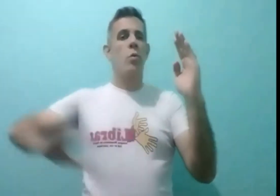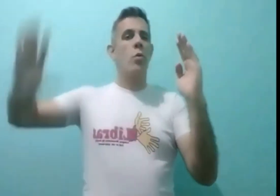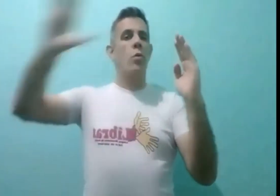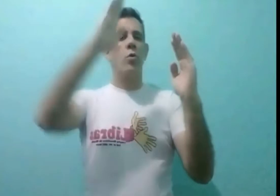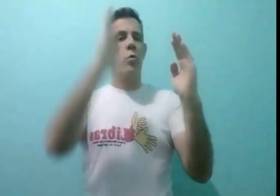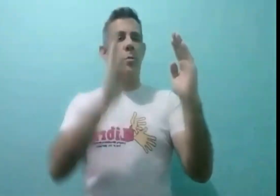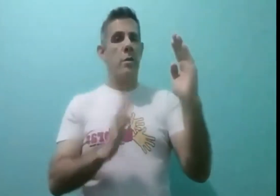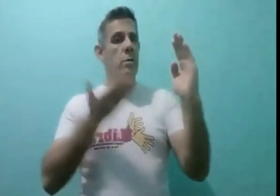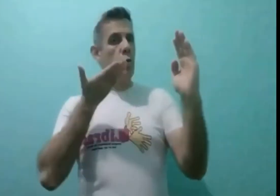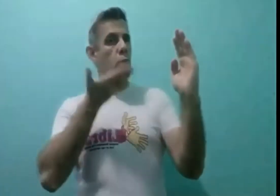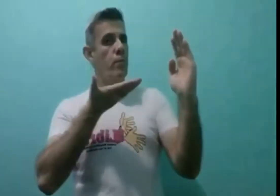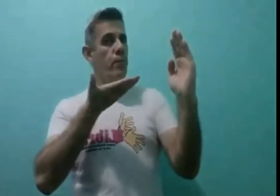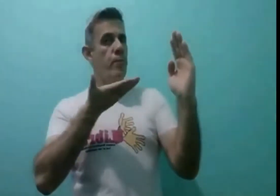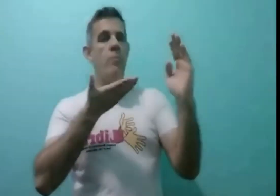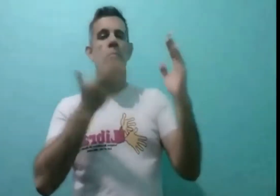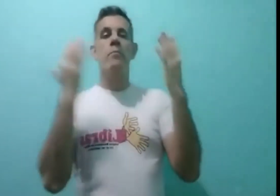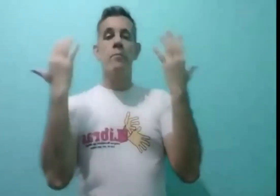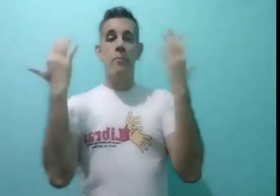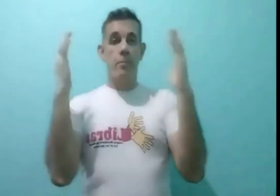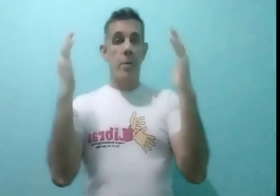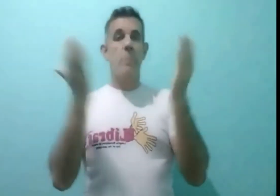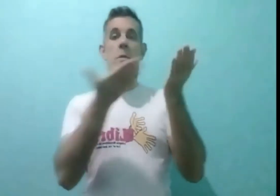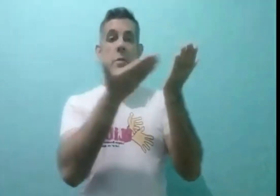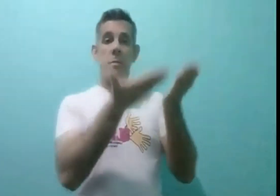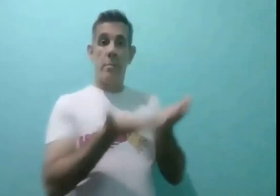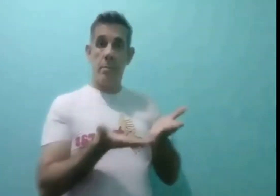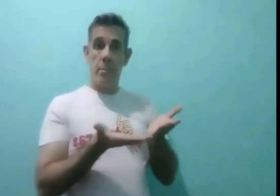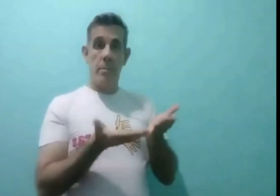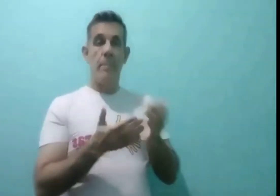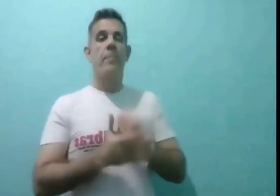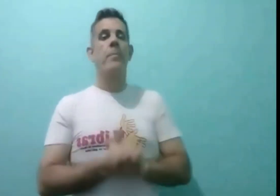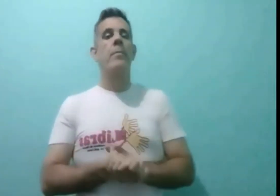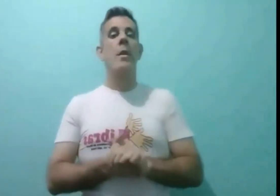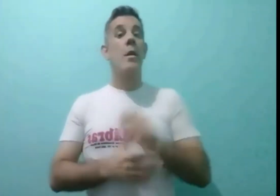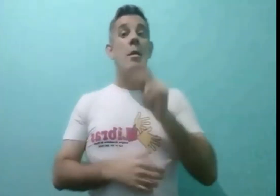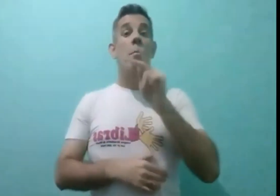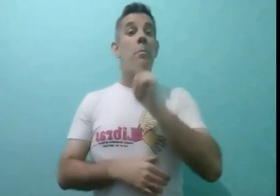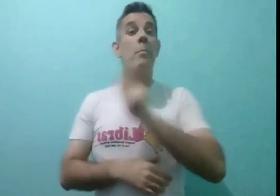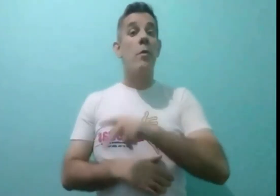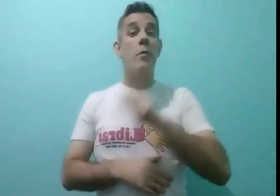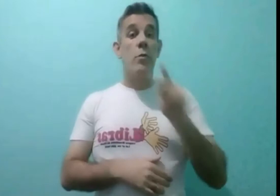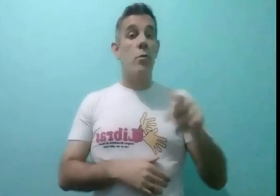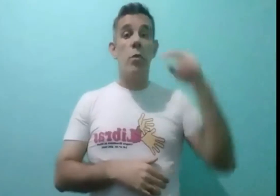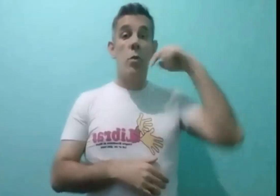para a educação de surdos em todo o Brasil. E foi uma atitude muito